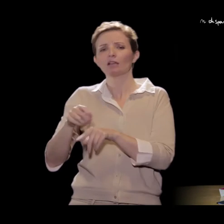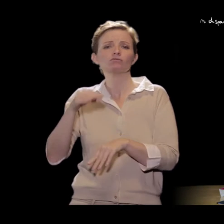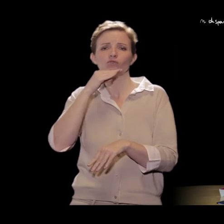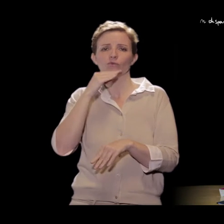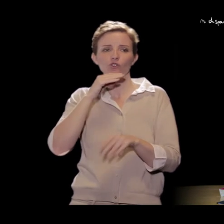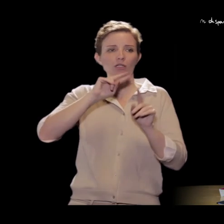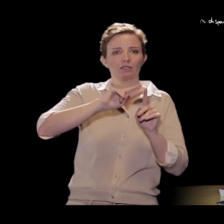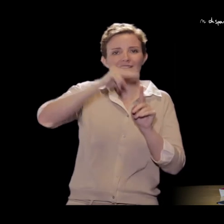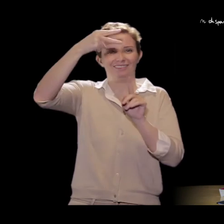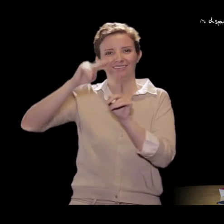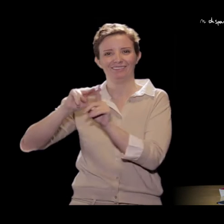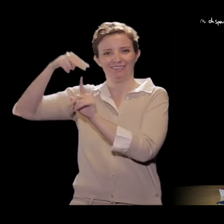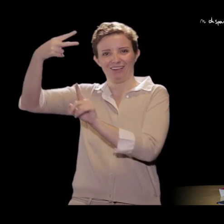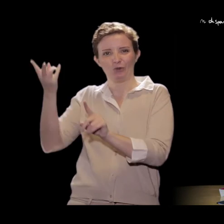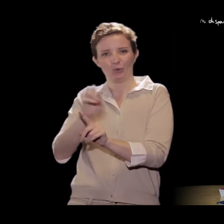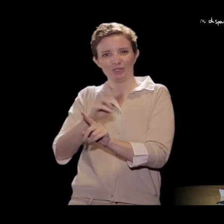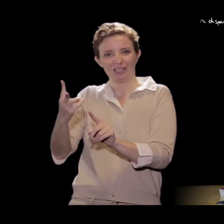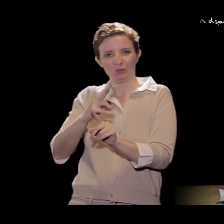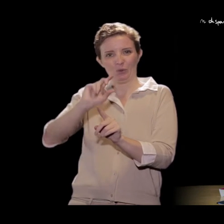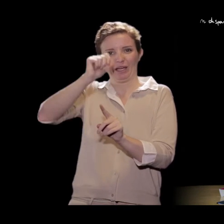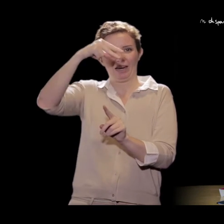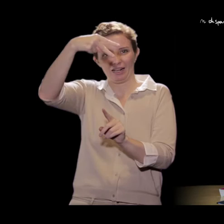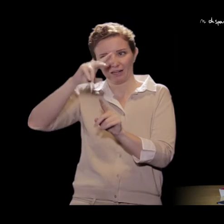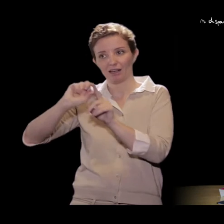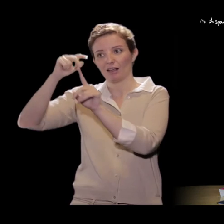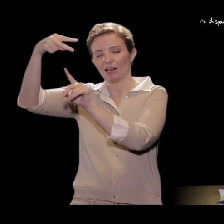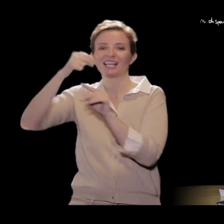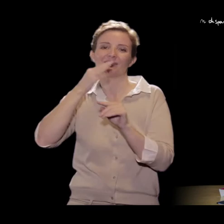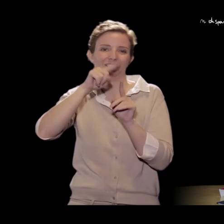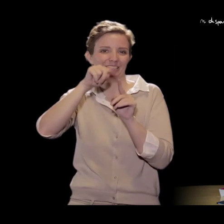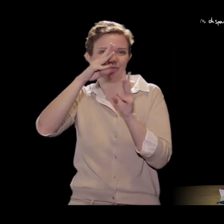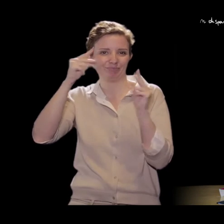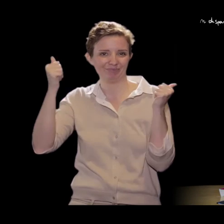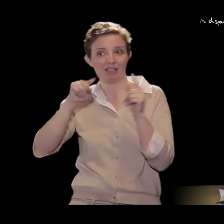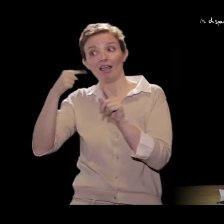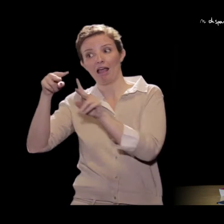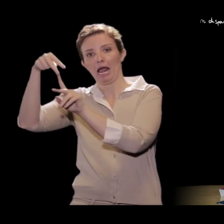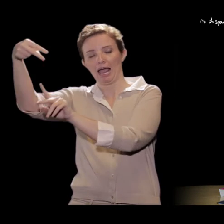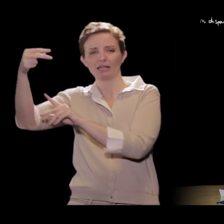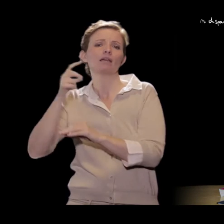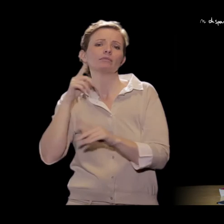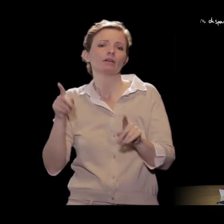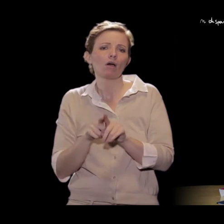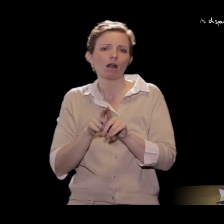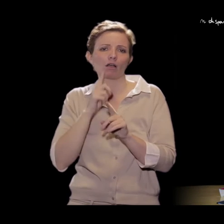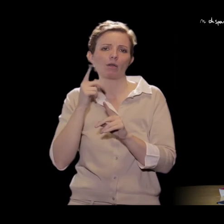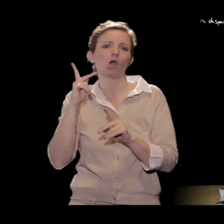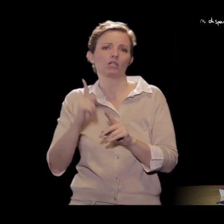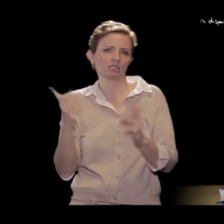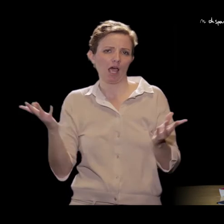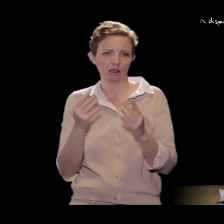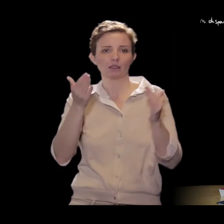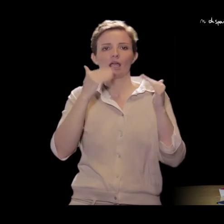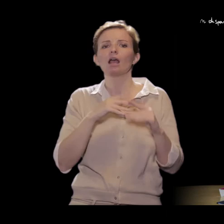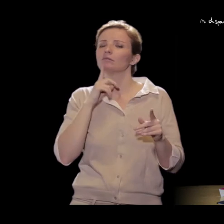n primo e secondo membro esattamente come abbiamo visto prima con la costante stesso discorso